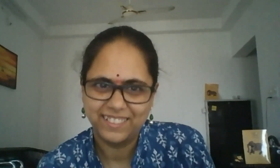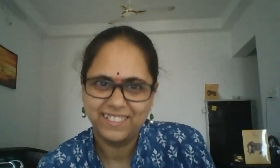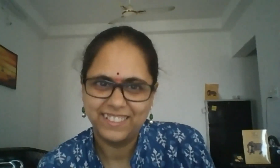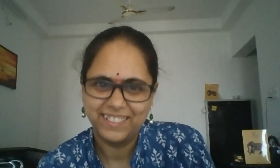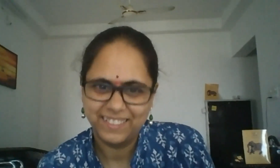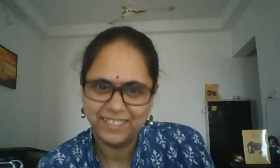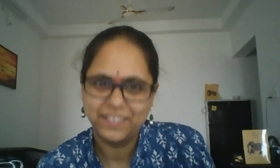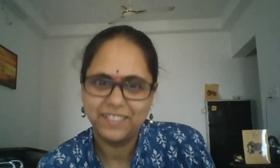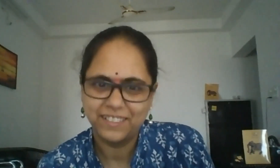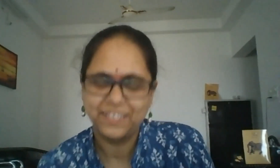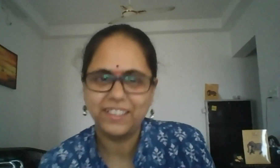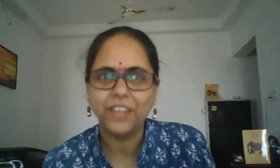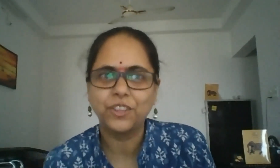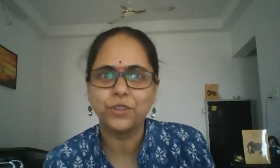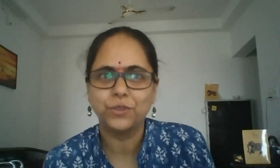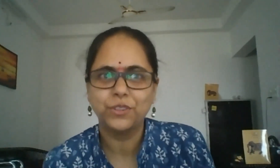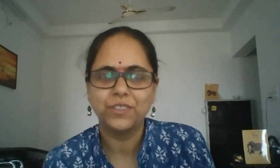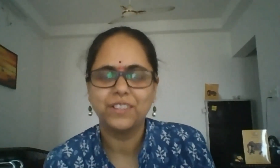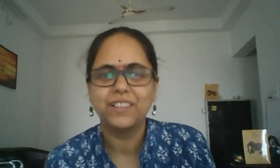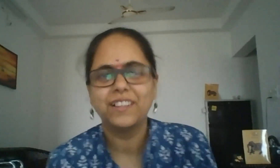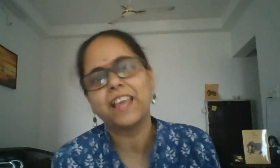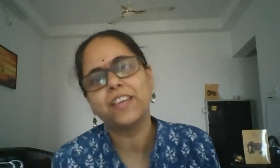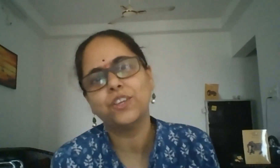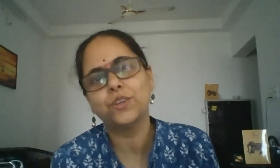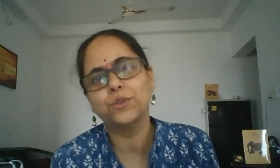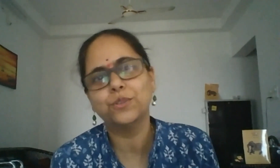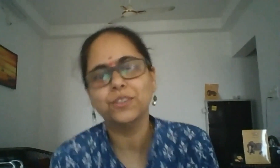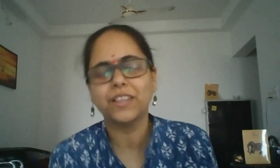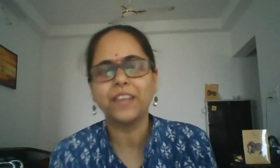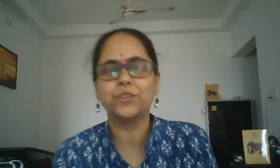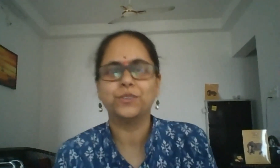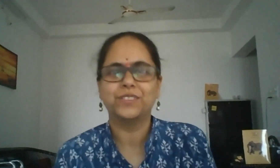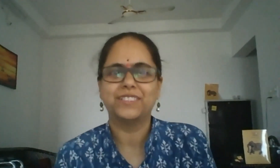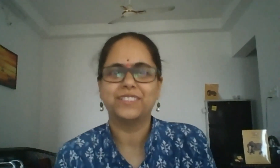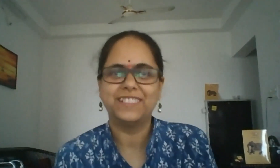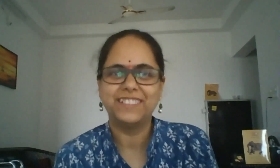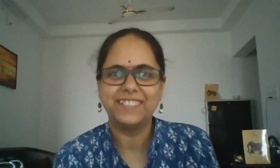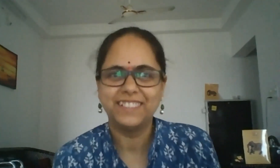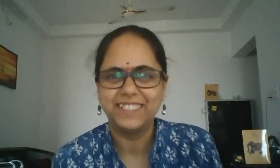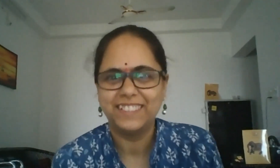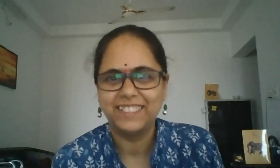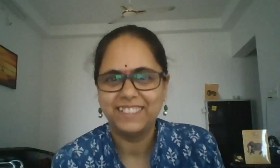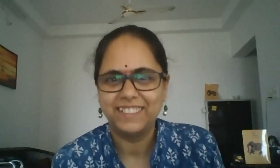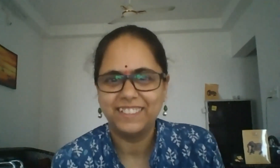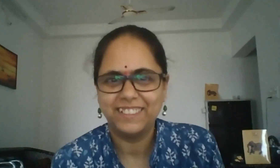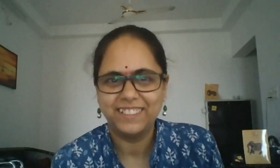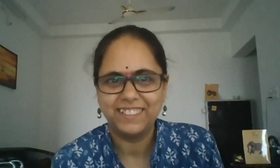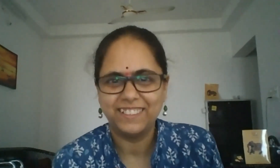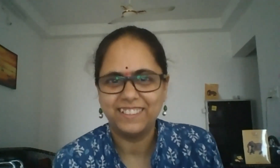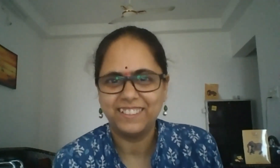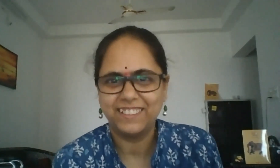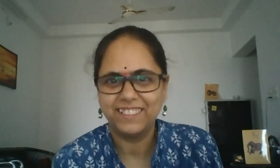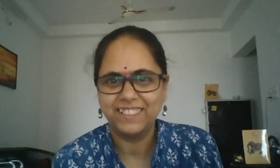ಆಯ್ತು ಮ್ಯಾಮ್. ಥ್ಯಾಂಕ್ ಯು ಸೋ ಮಚ್ ಮ್ಯಾಮ್. Thank you. Thank you. Thank you, Sridevi. Yes,